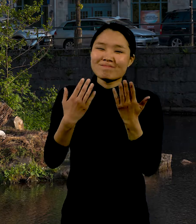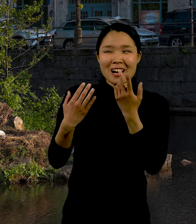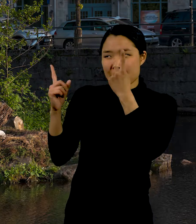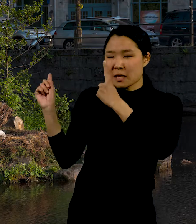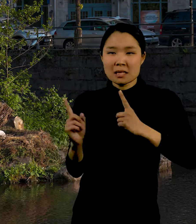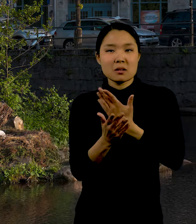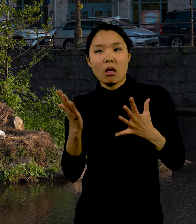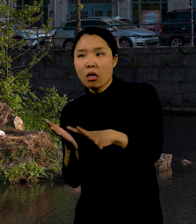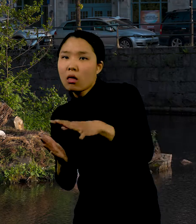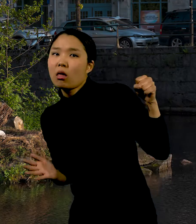art eller jordkonst.